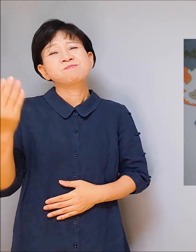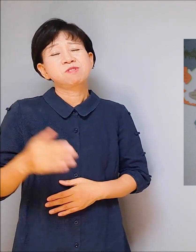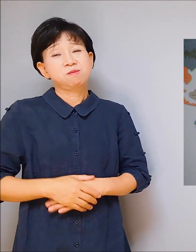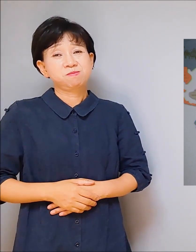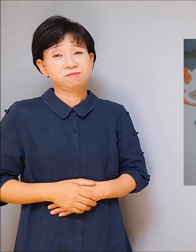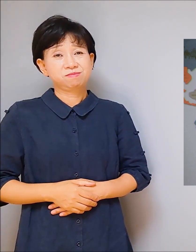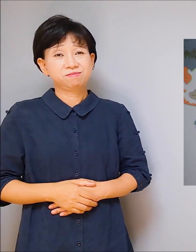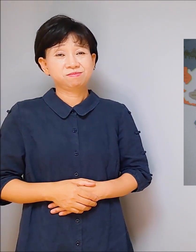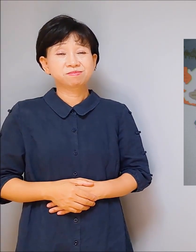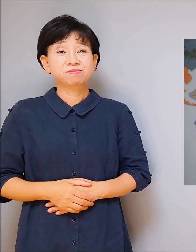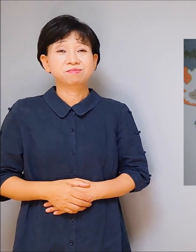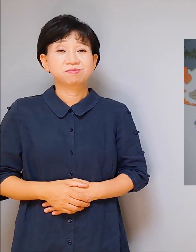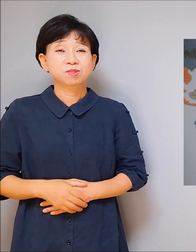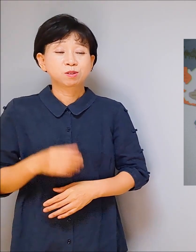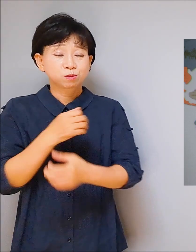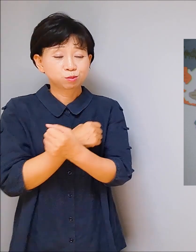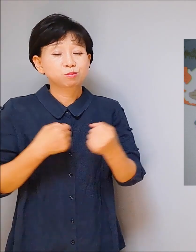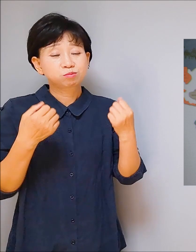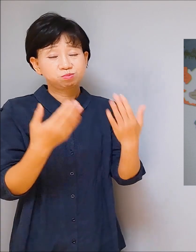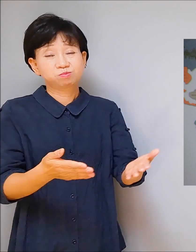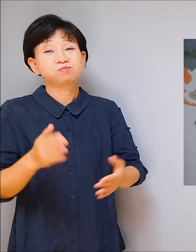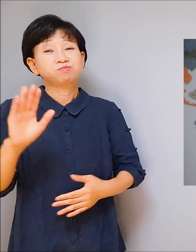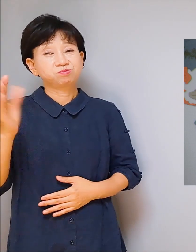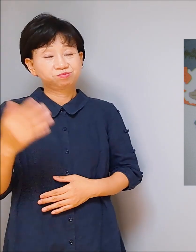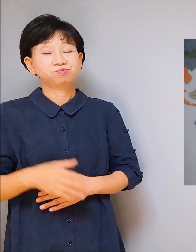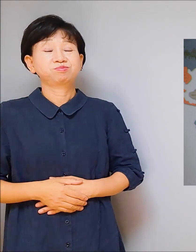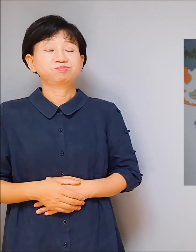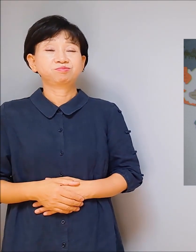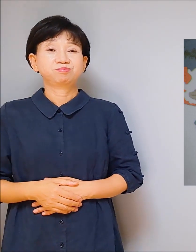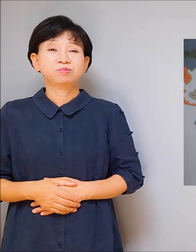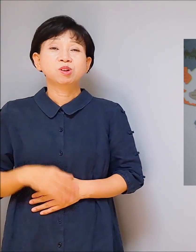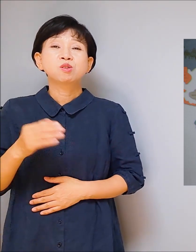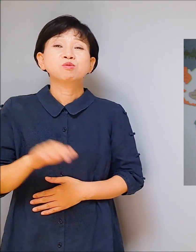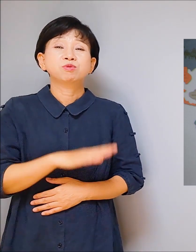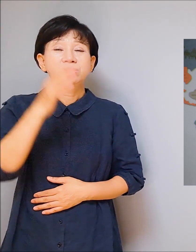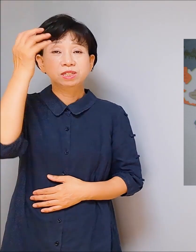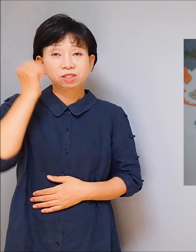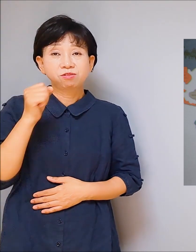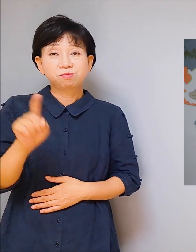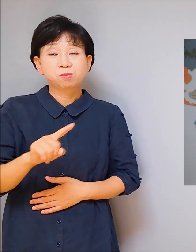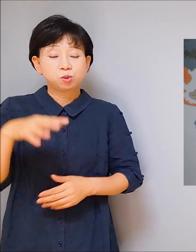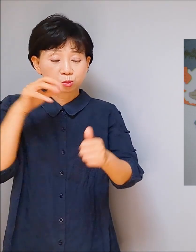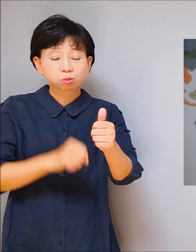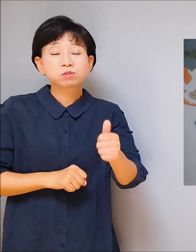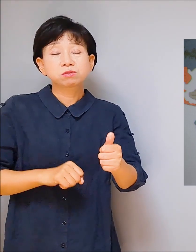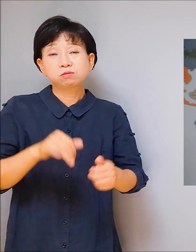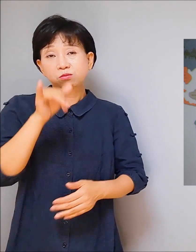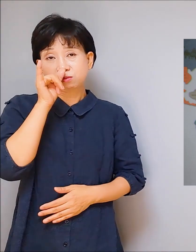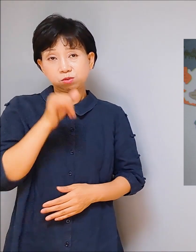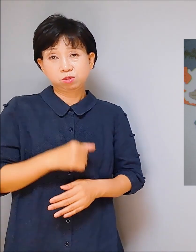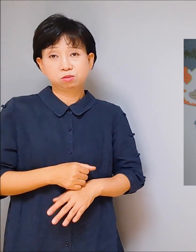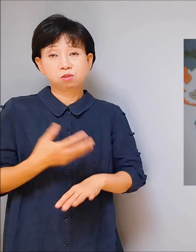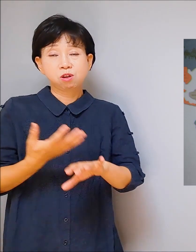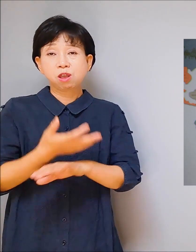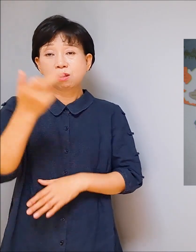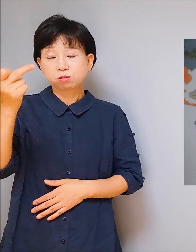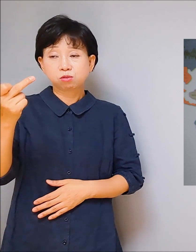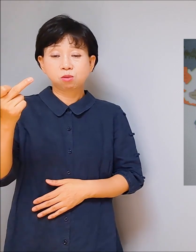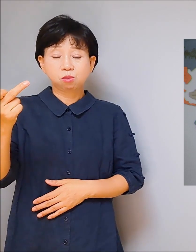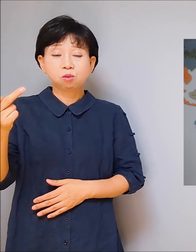여러분, 우리가 지금 하나 놓치는 게 있어요. 야곱과 에서는 그렇다